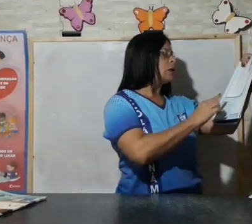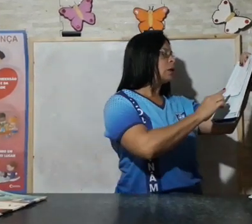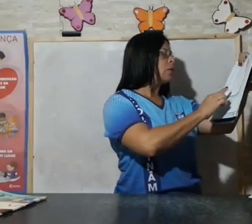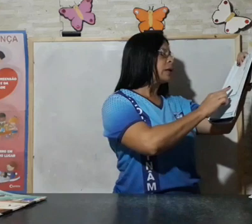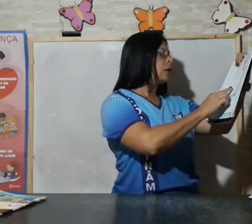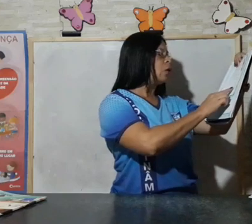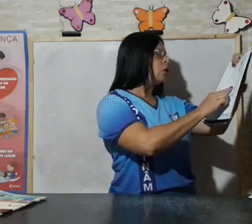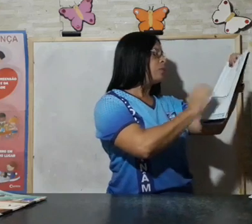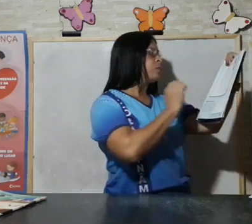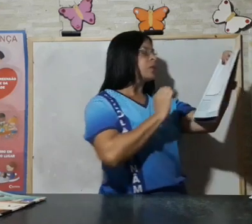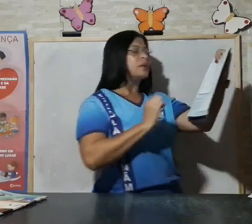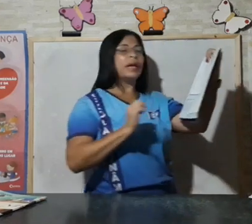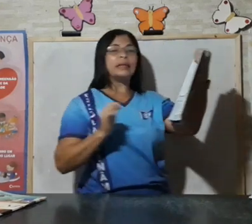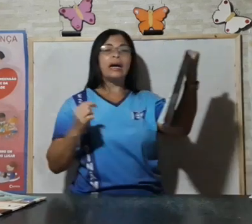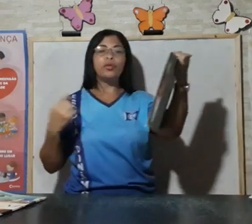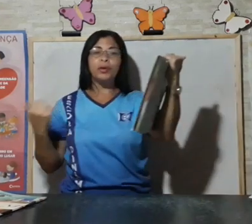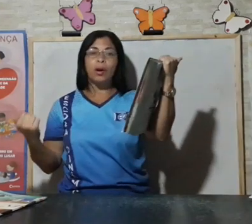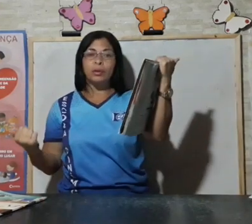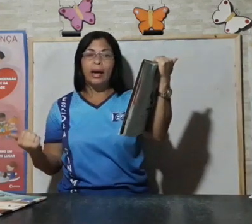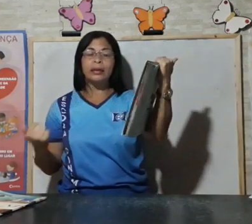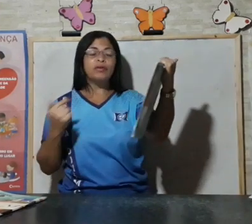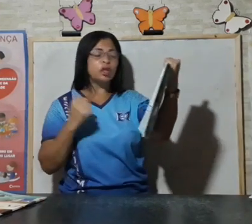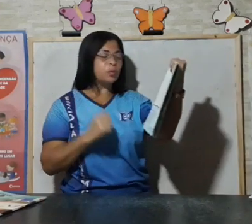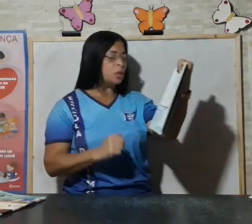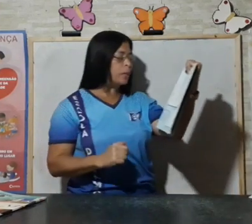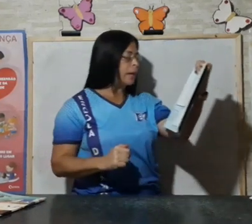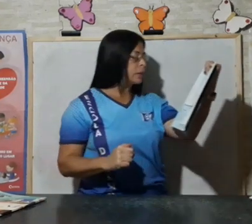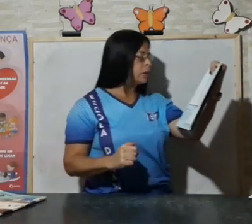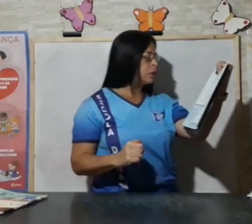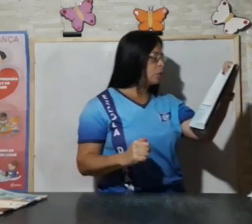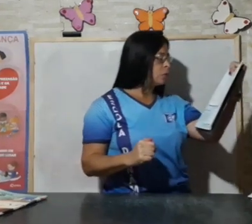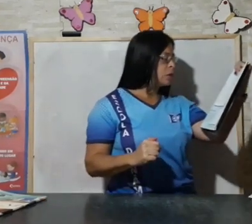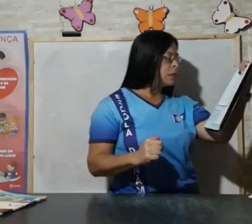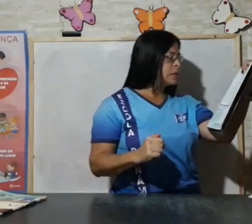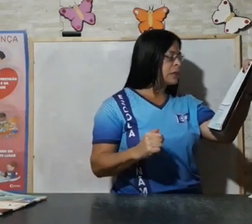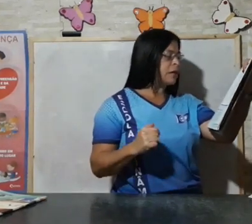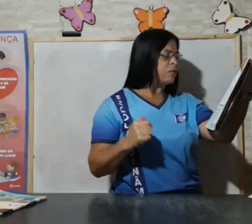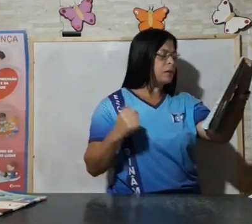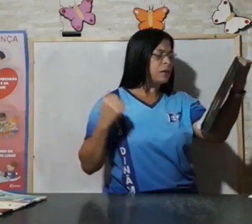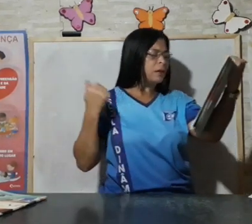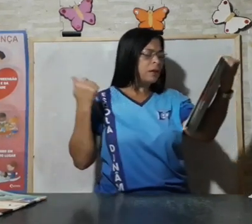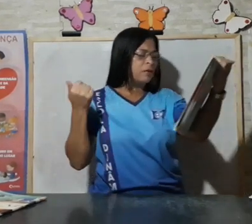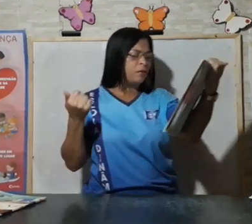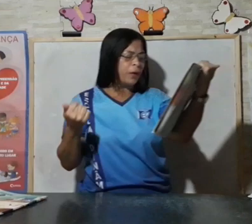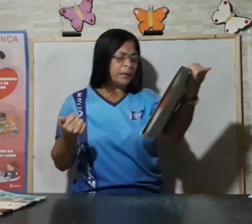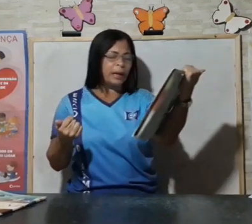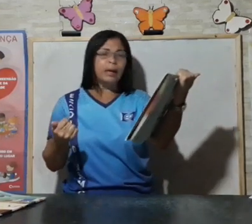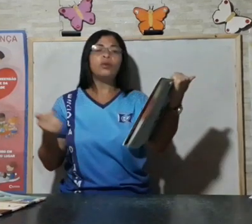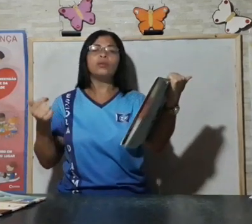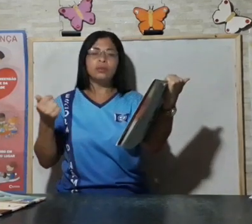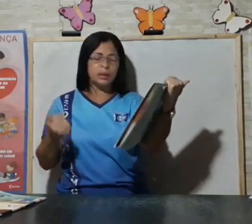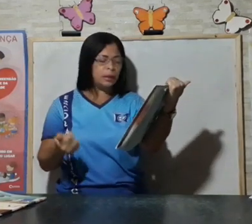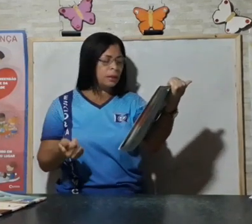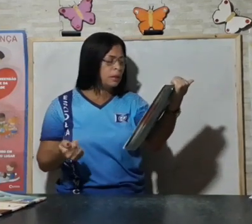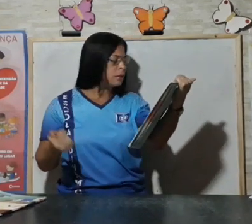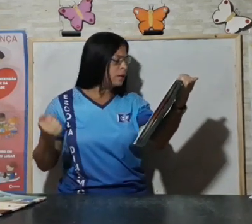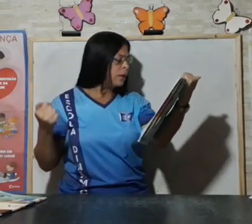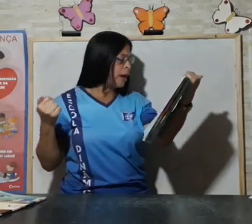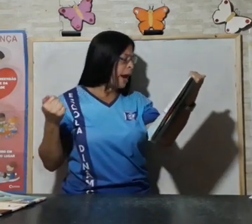Então, aqui, ó, tratar com igualdade, aí vocês pintam o barquinho. Ser fraterno? Sim. Aí